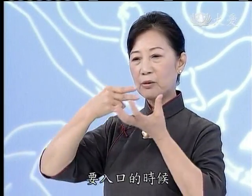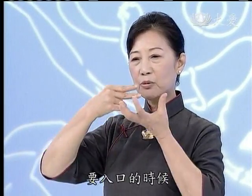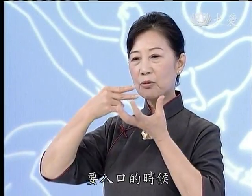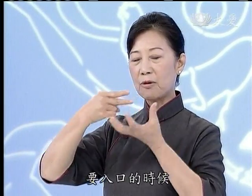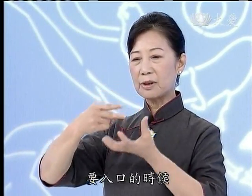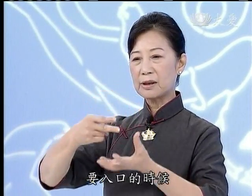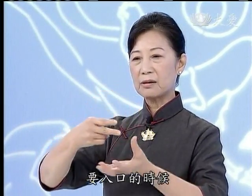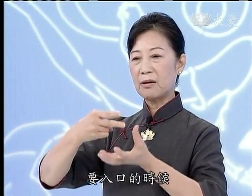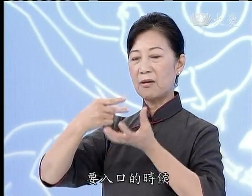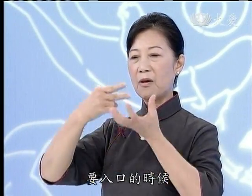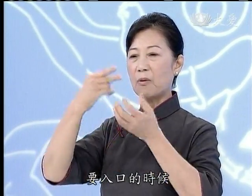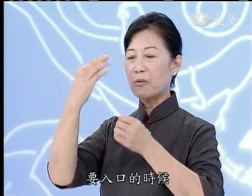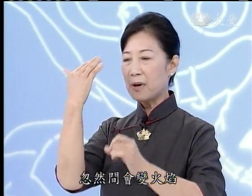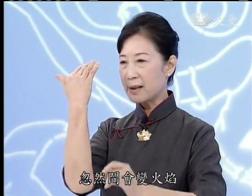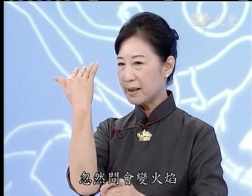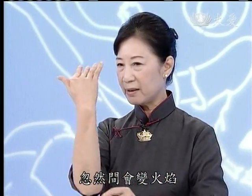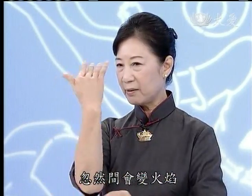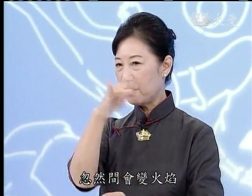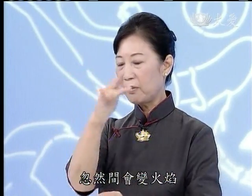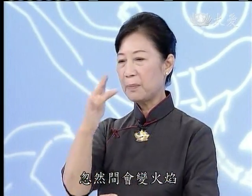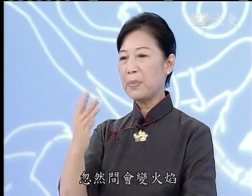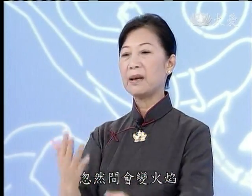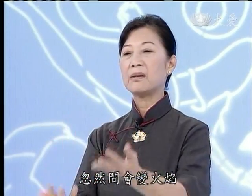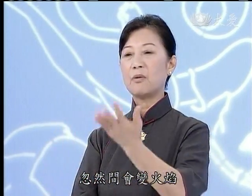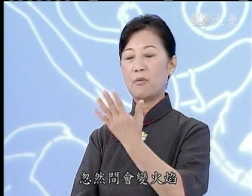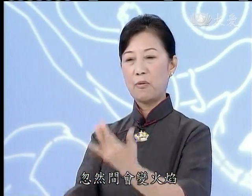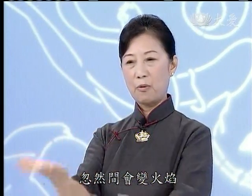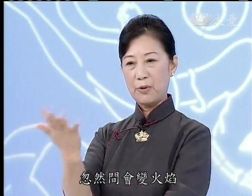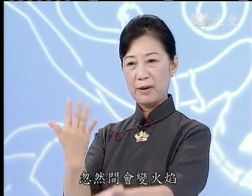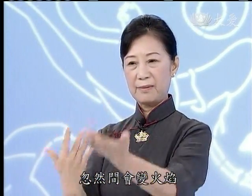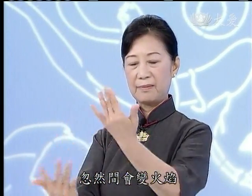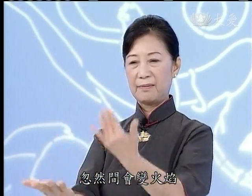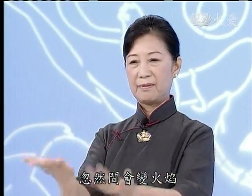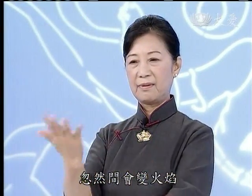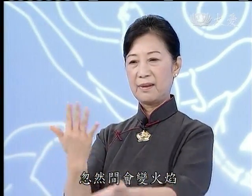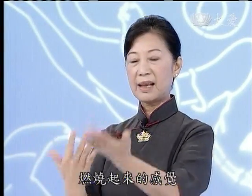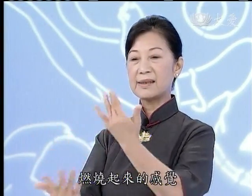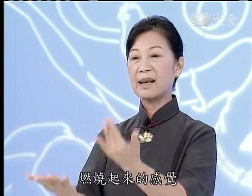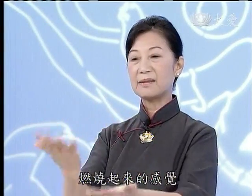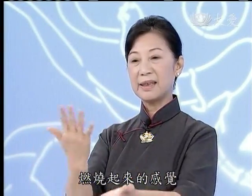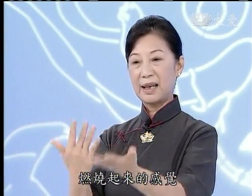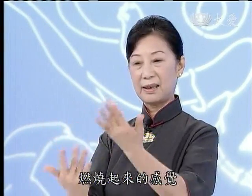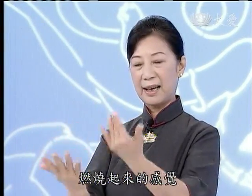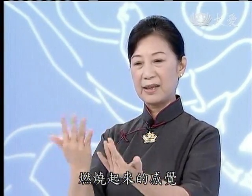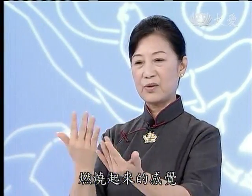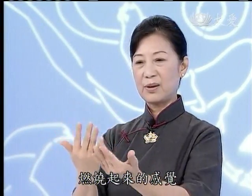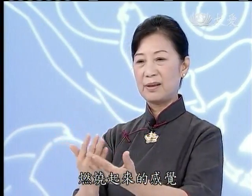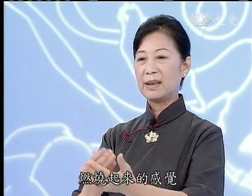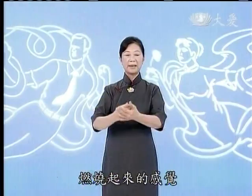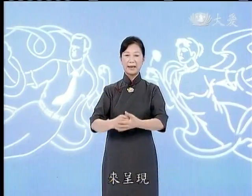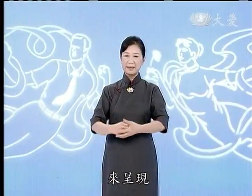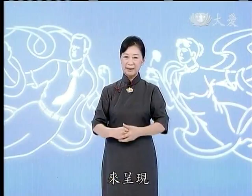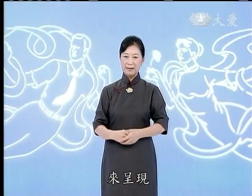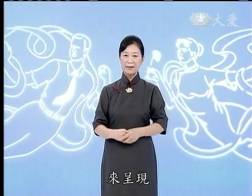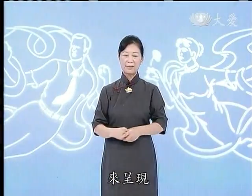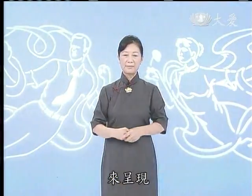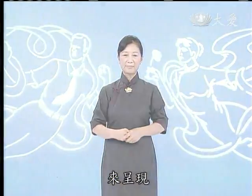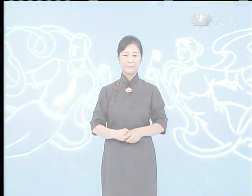要入口的时候忽然间会变火焰燃烧起来的感觉来呈现。 我